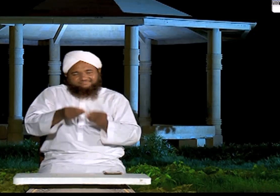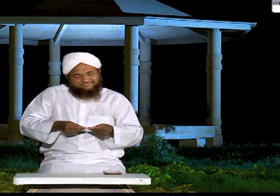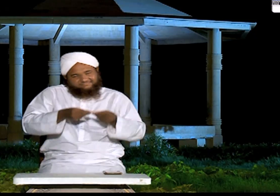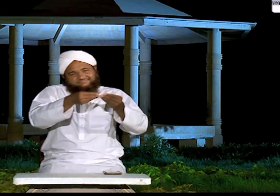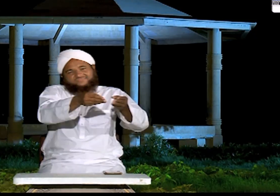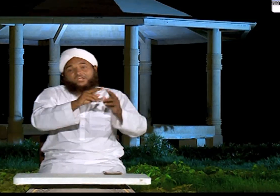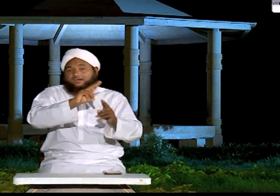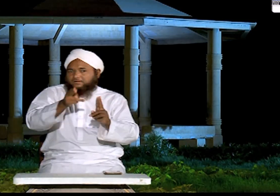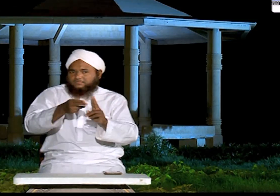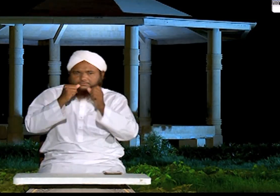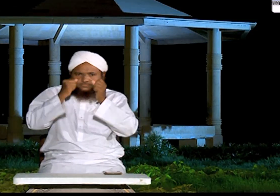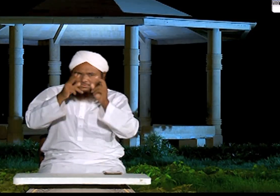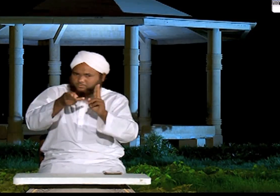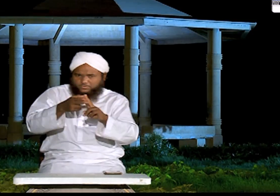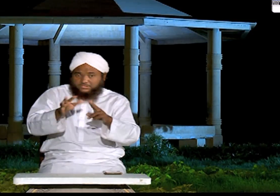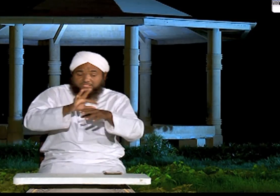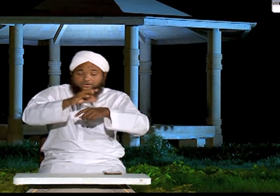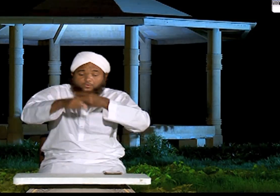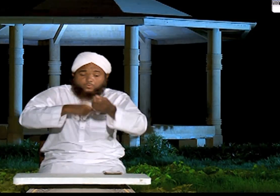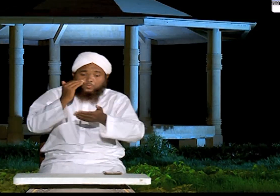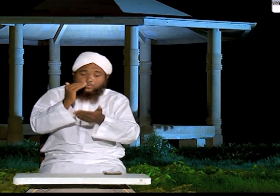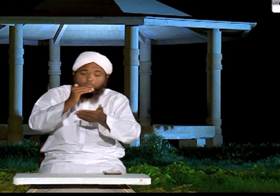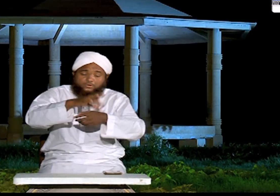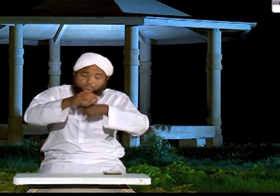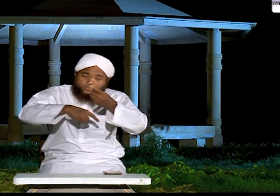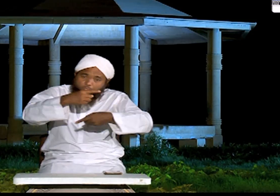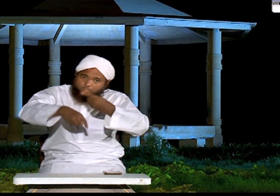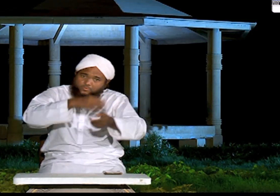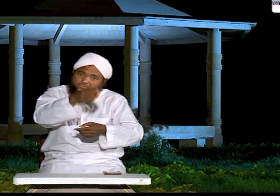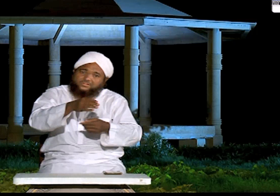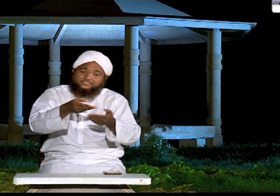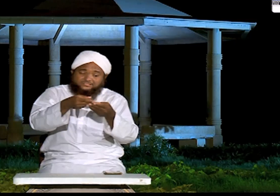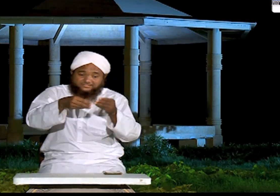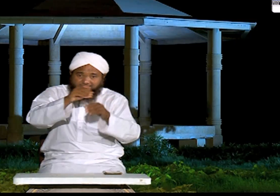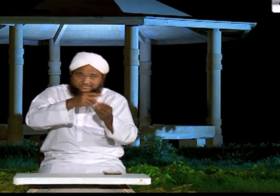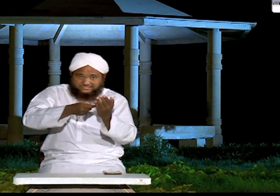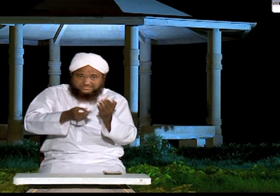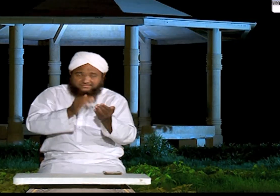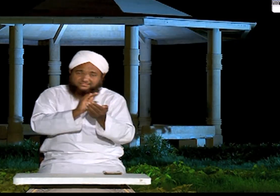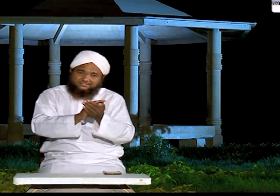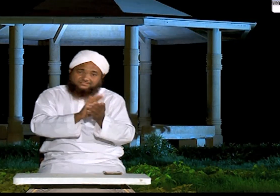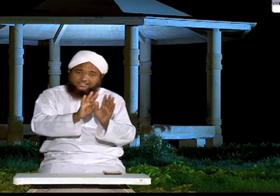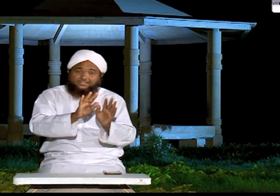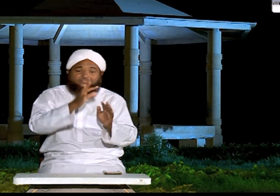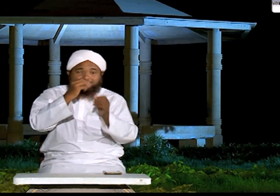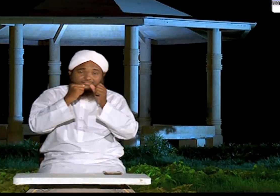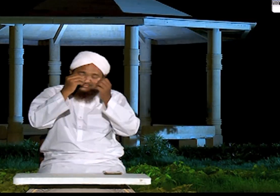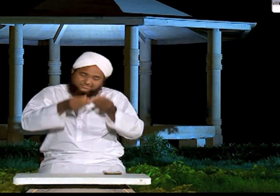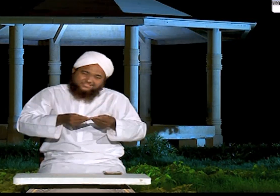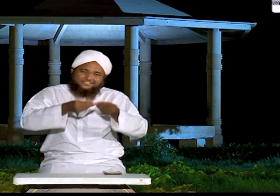ملاقات نہ ہو تو آپ کی اولاد یا اولاد کی اولاد اس خط کو باحفاظت بارگاہ رسالت میں پہنچائیں اس کے